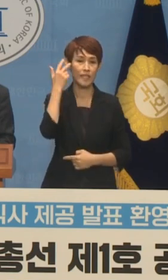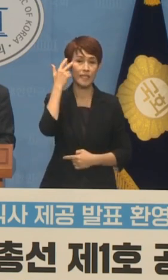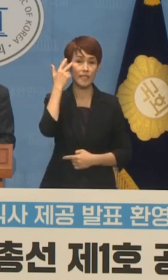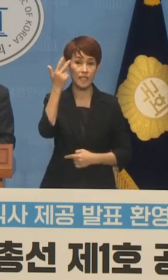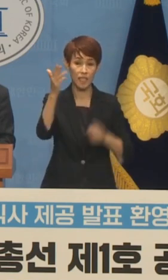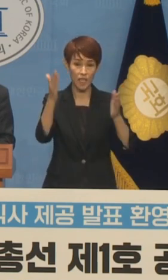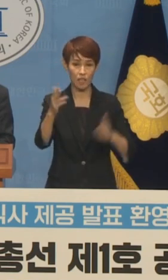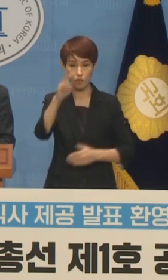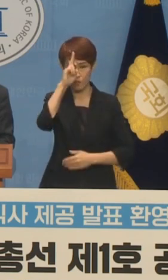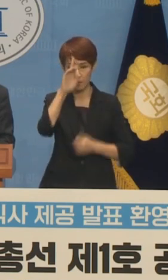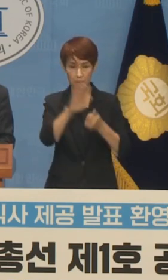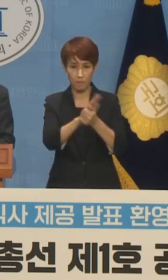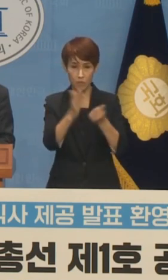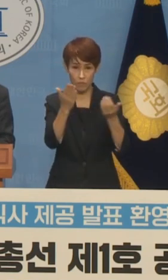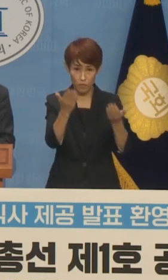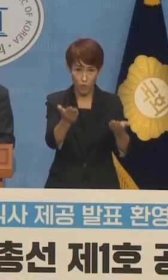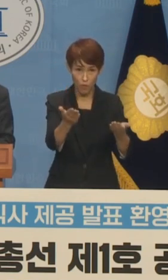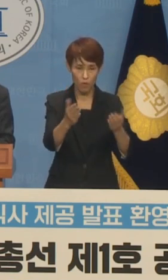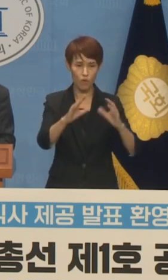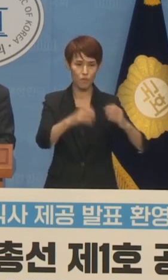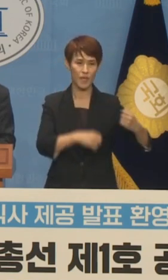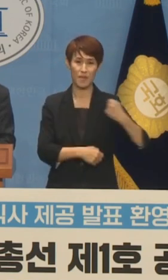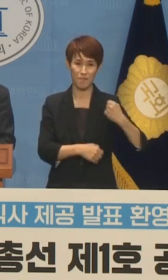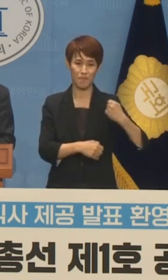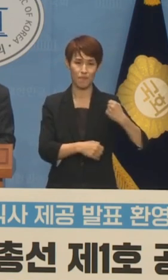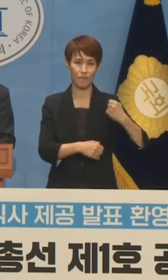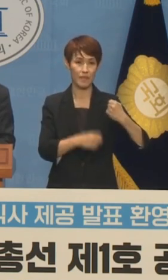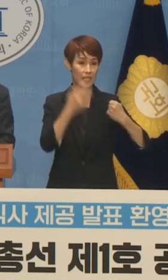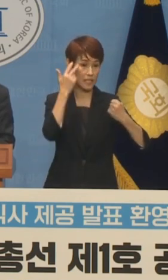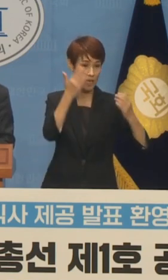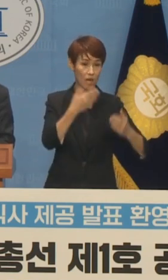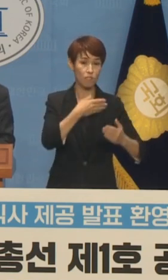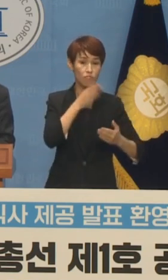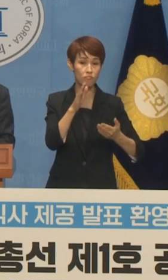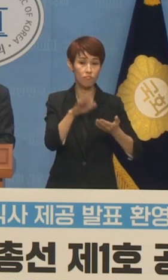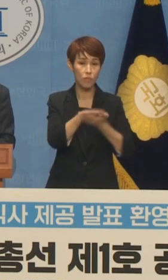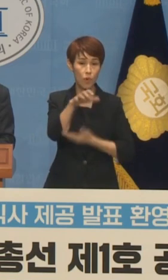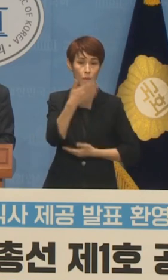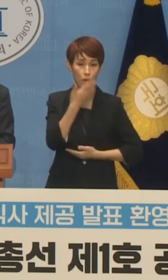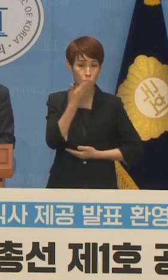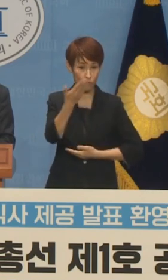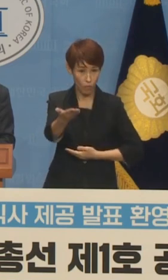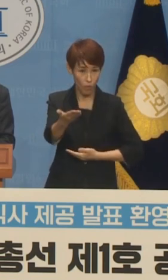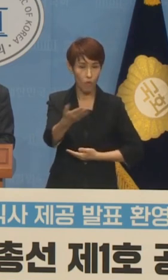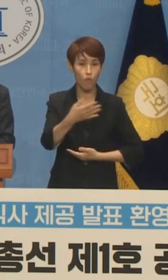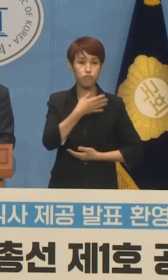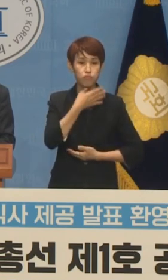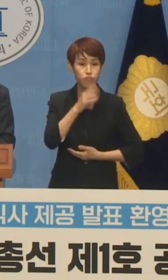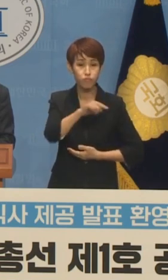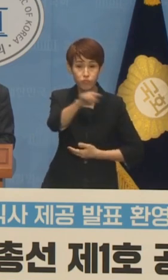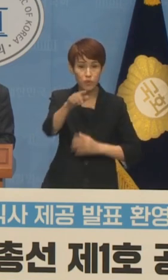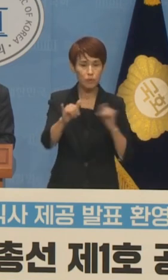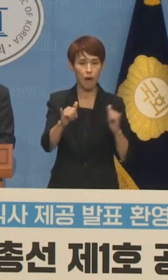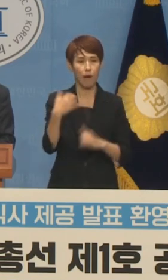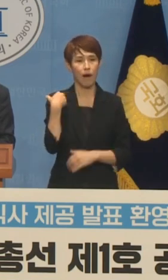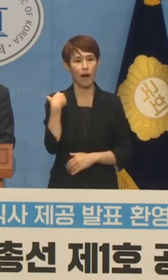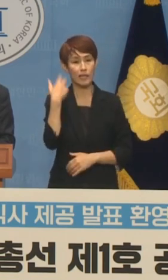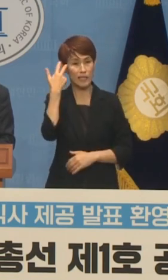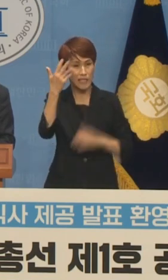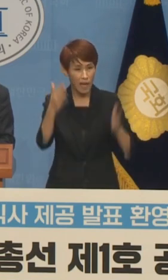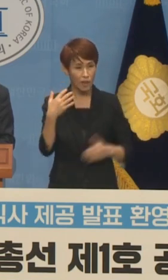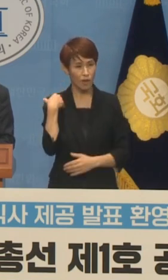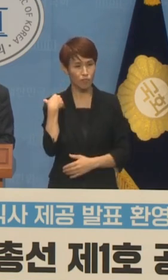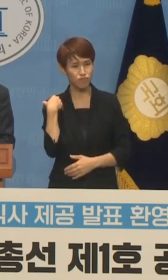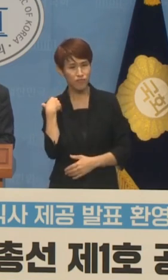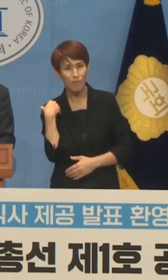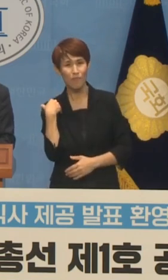7일 점심 제공, 그러니까 국민의힘의 공약에 대해서는 많은 경로당의 어르신들께서 조금 부담스러워하시는 입장